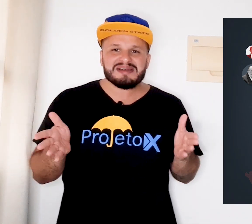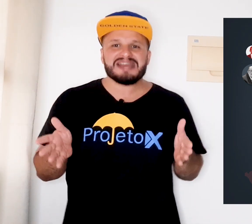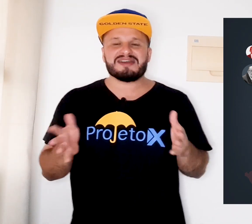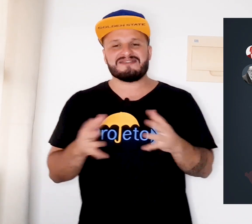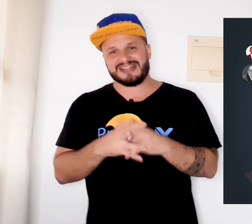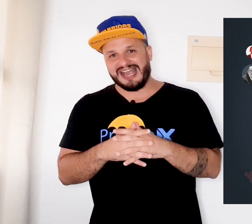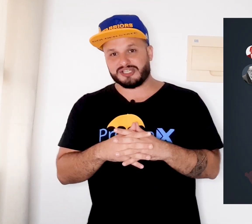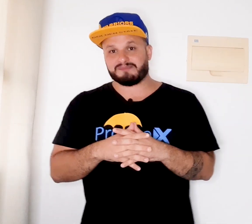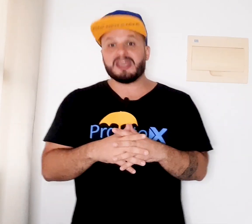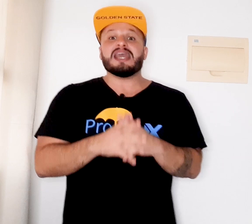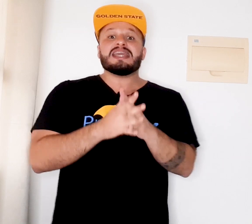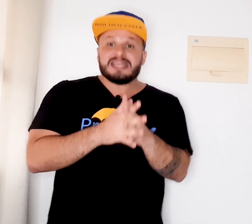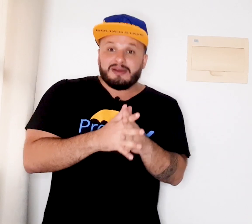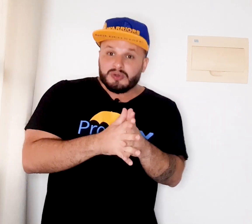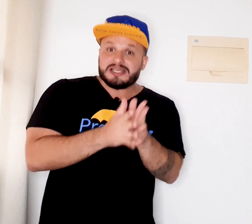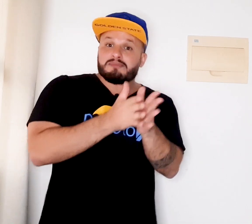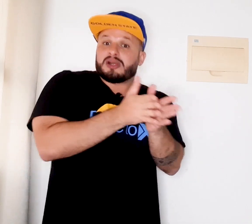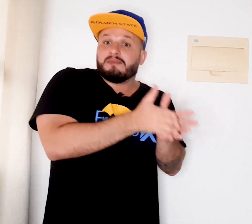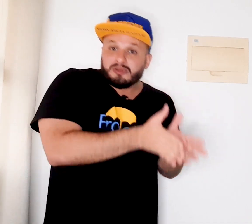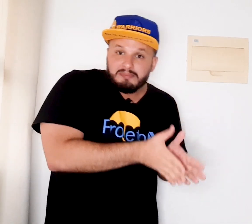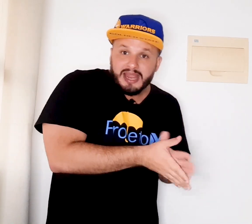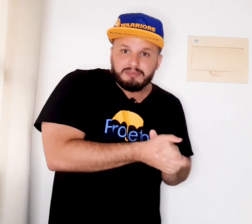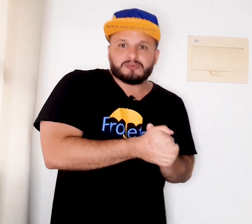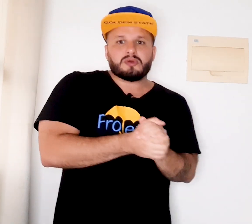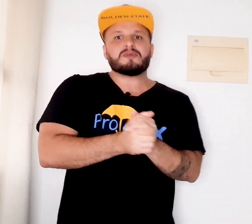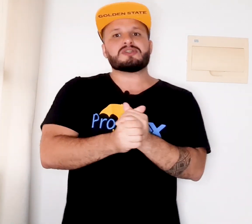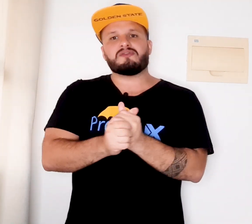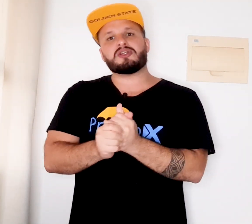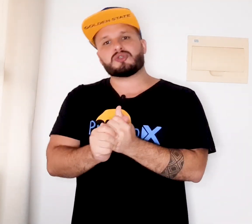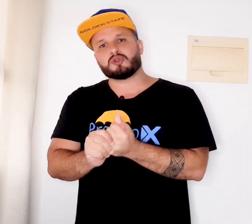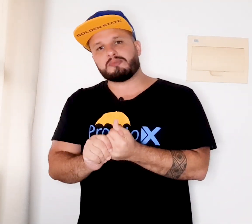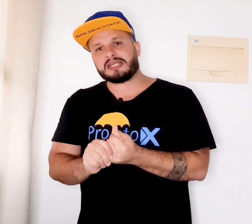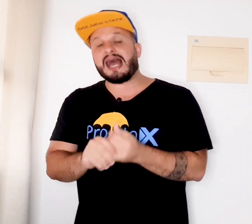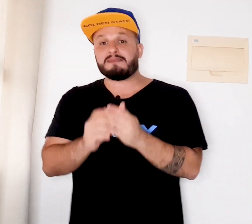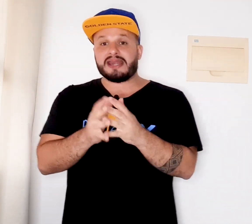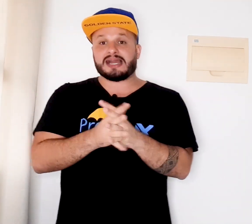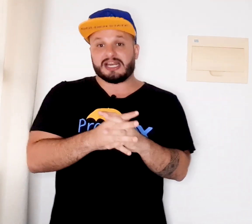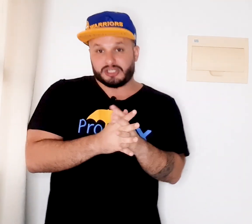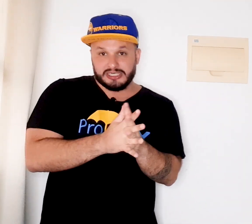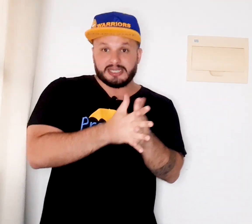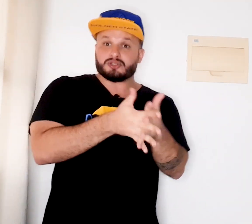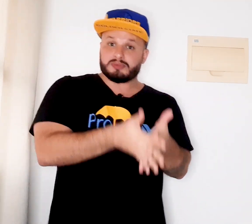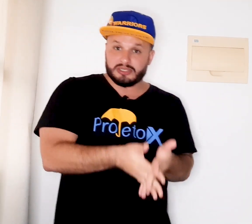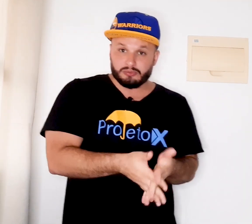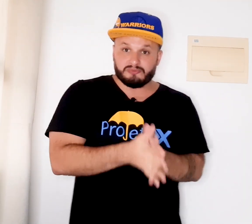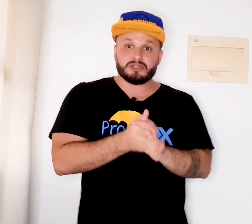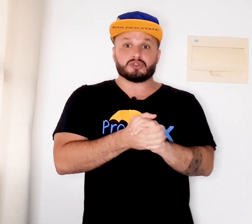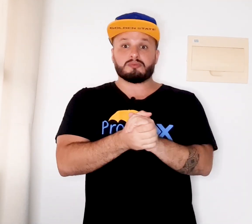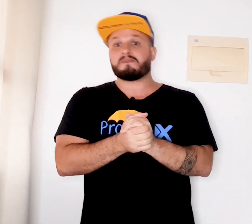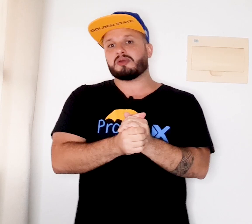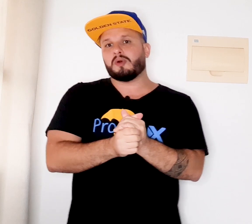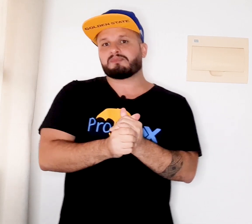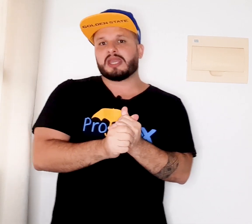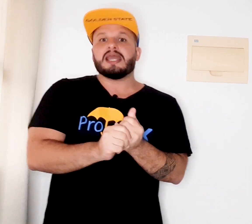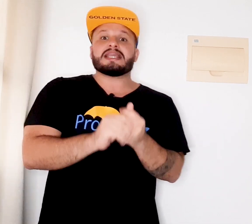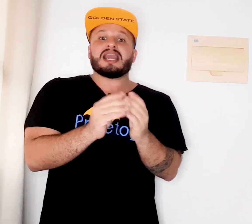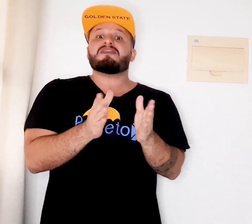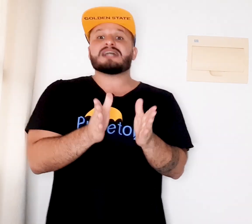problema, não é verdade? E o Zé Bonner muito bem apontou no seu vídeo sobre a América Latina e sobre o vídeo sobre o Peru, que a Lava Jato